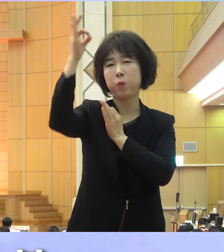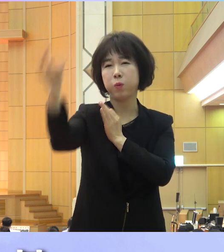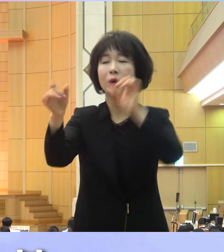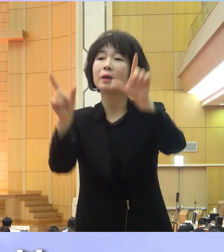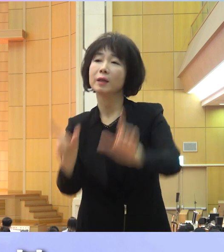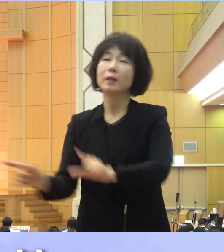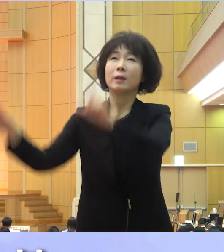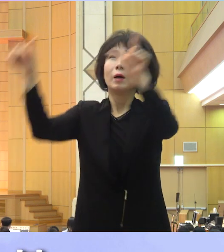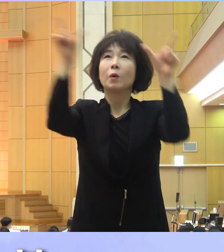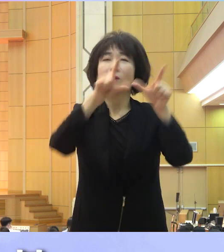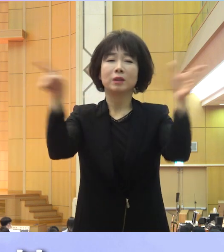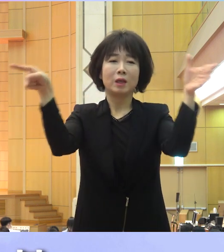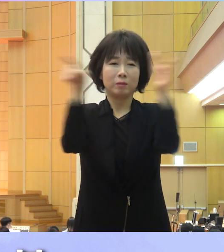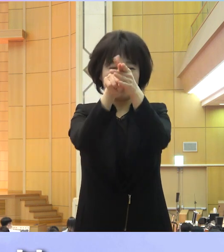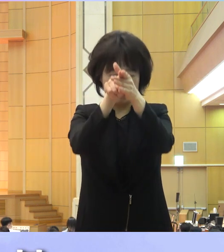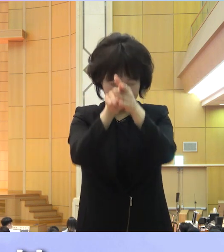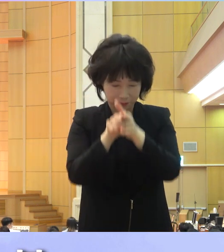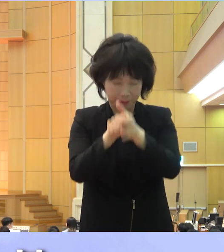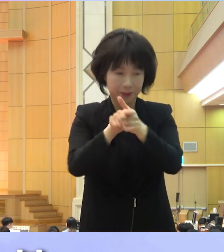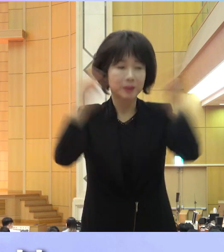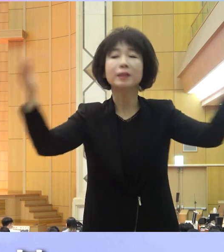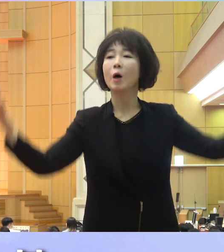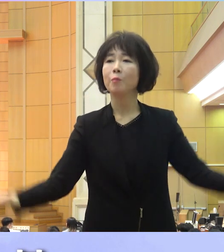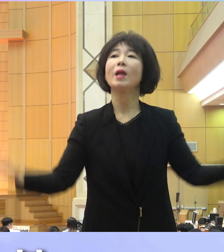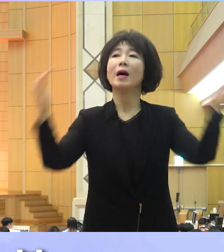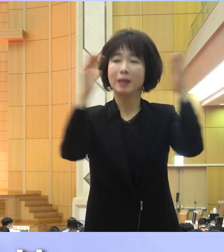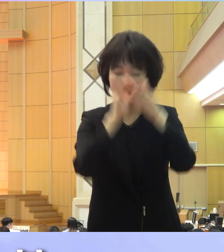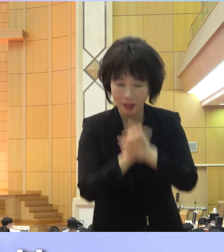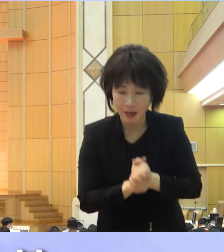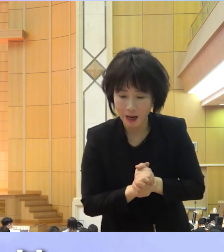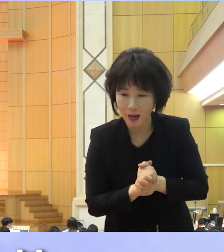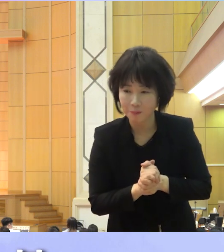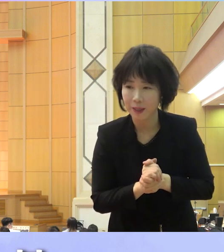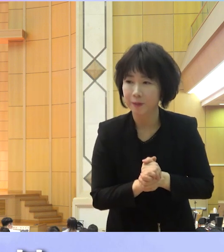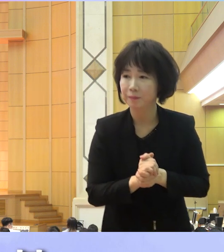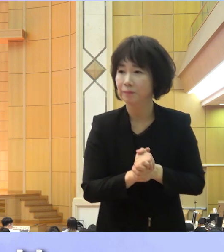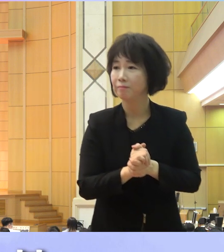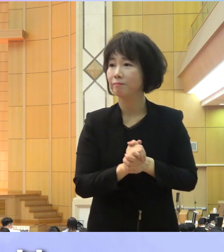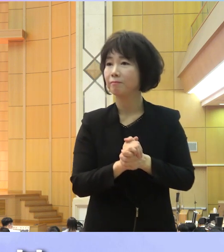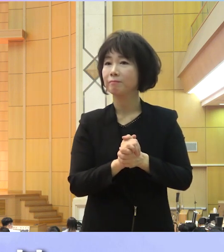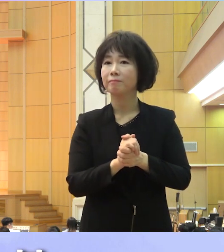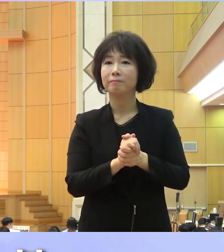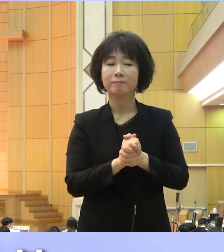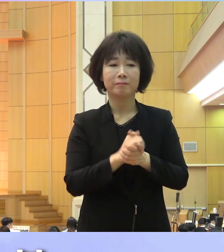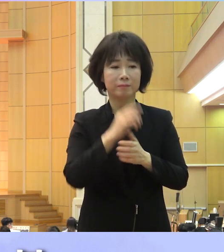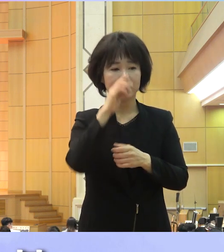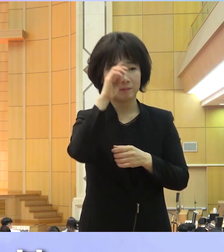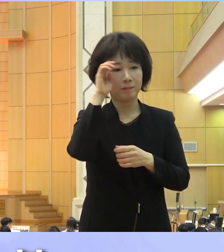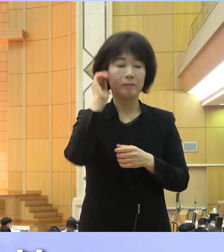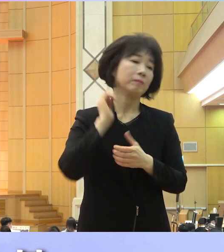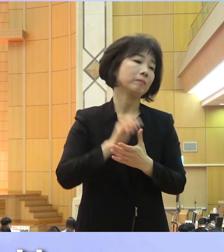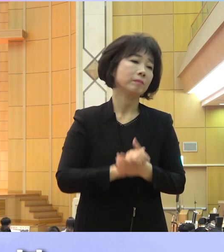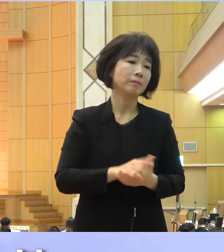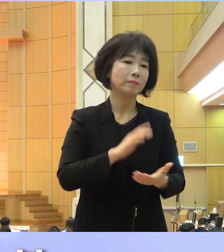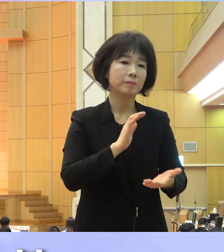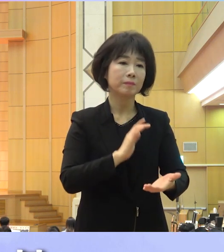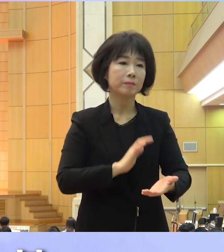다시 사는 것과 영원히 사는 것을 믿사옵나이다. 아멘.